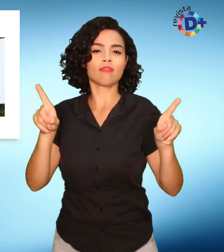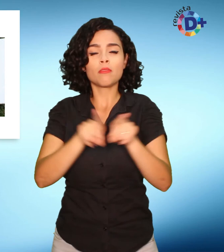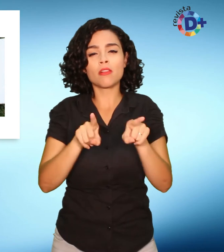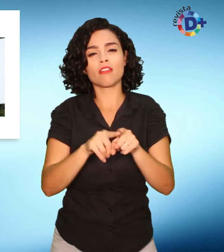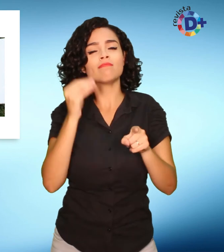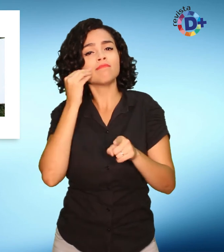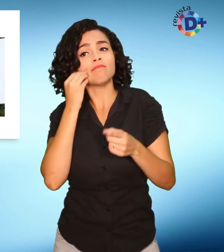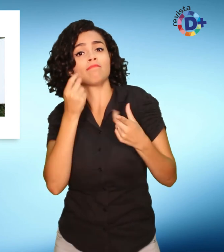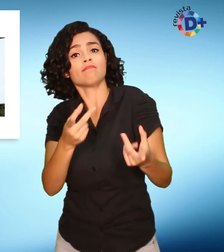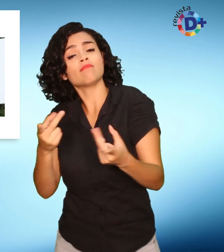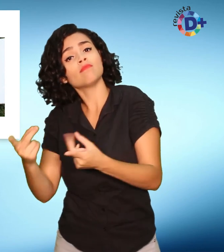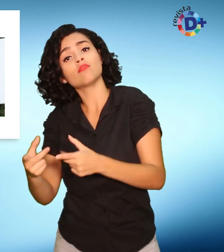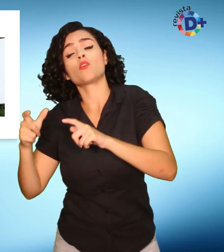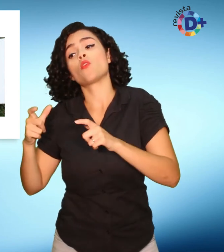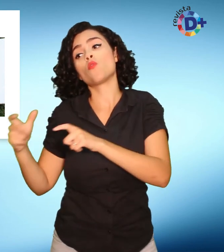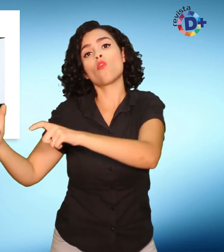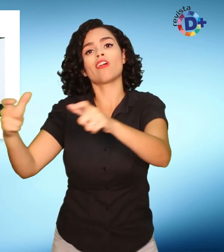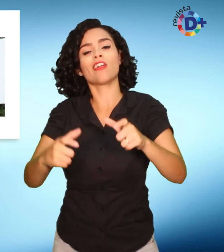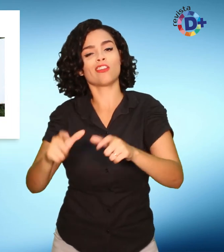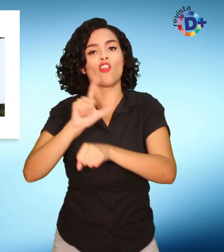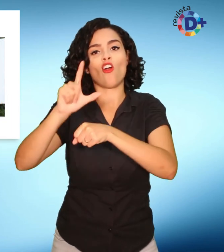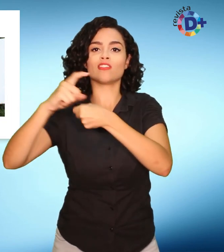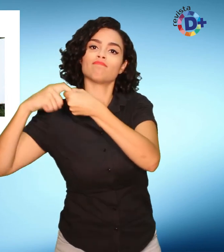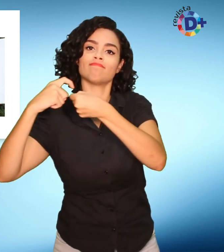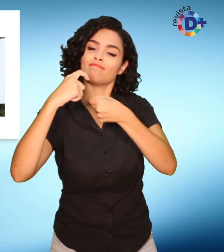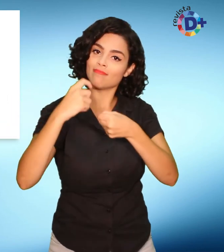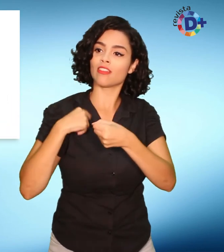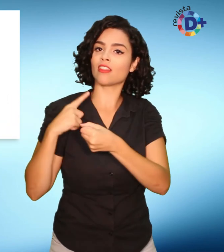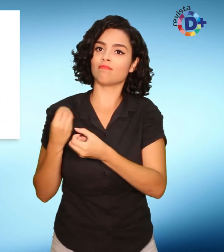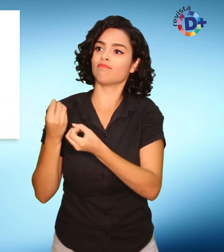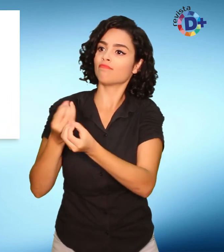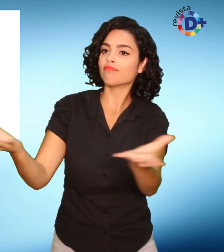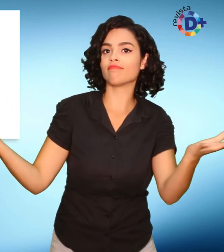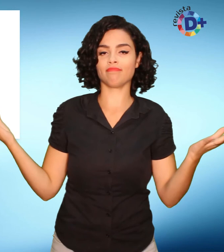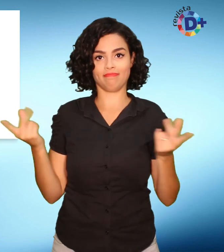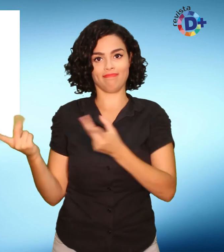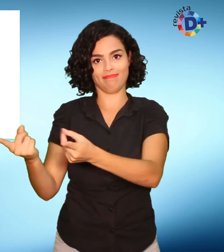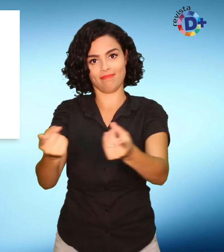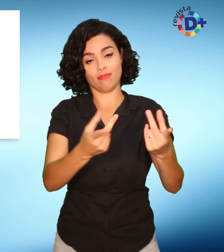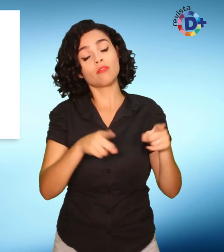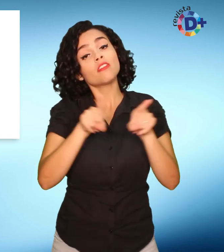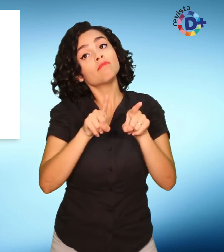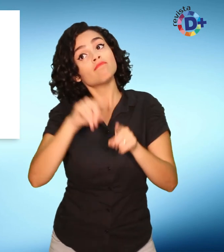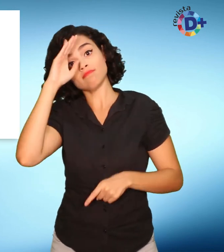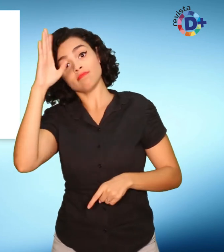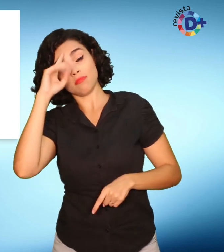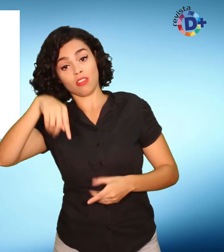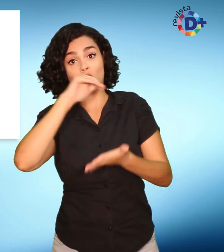e pensou em abrir uma linha para vender em pequenas lojas outro objetivo dos sócios é construir um estúdio de